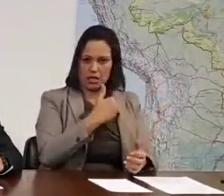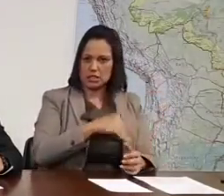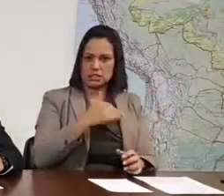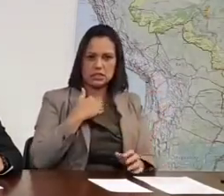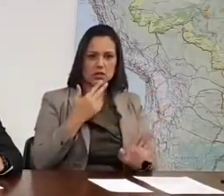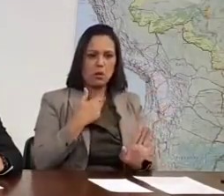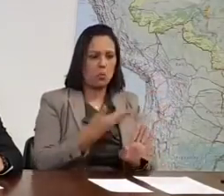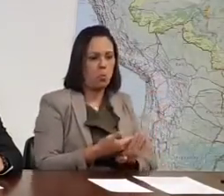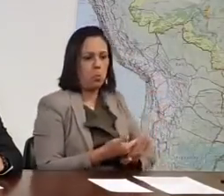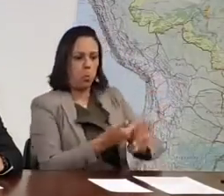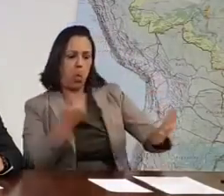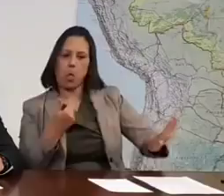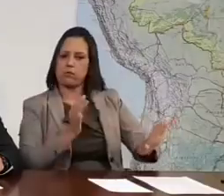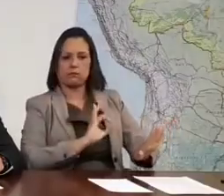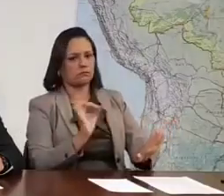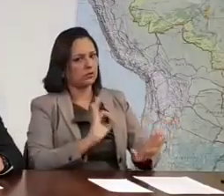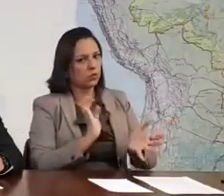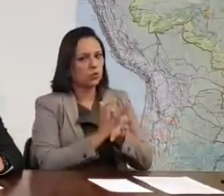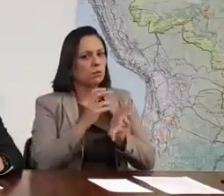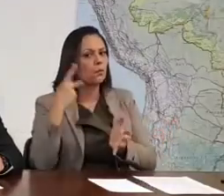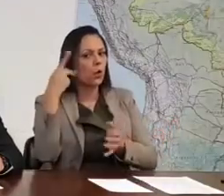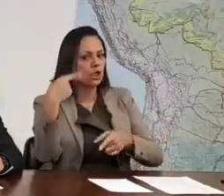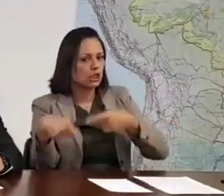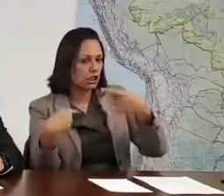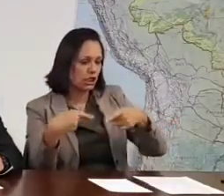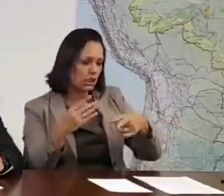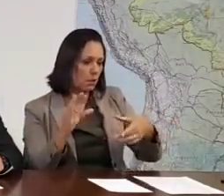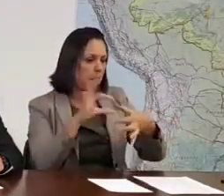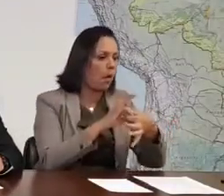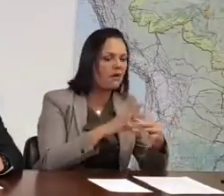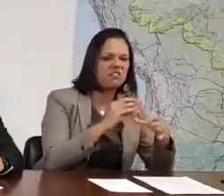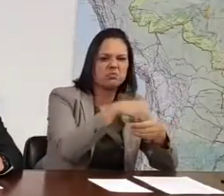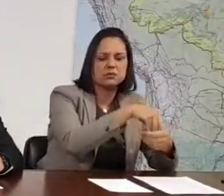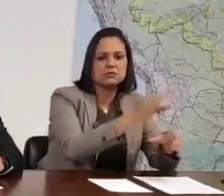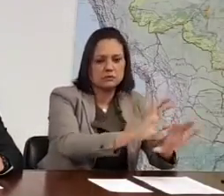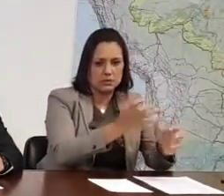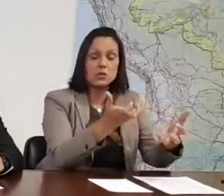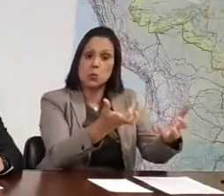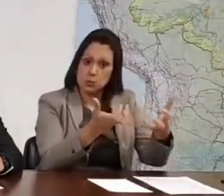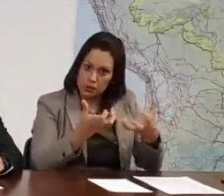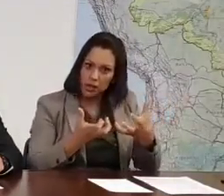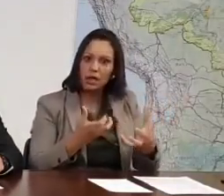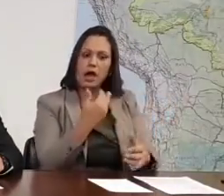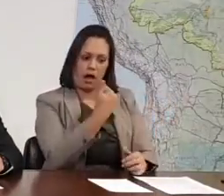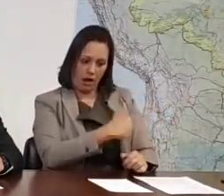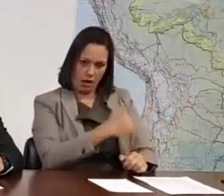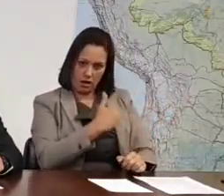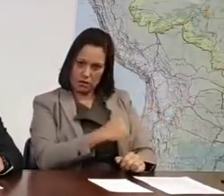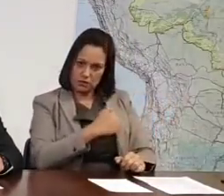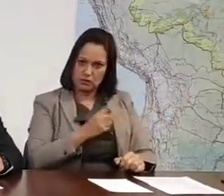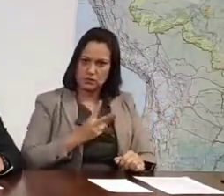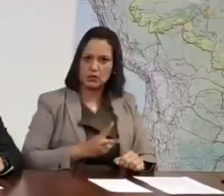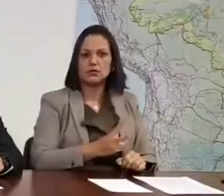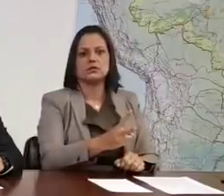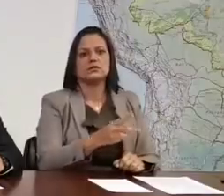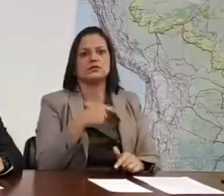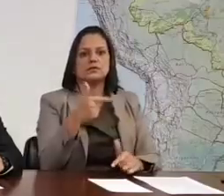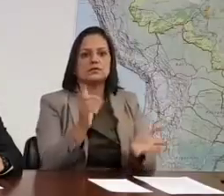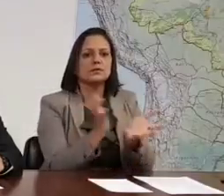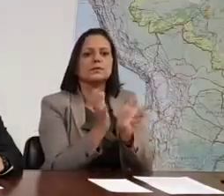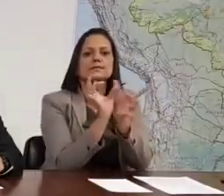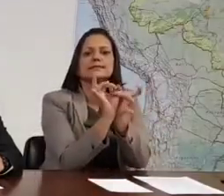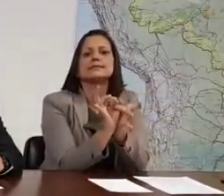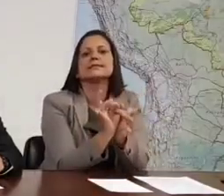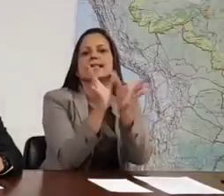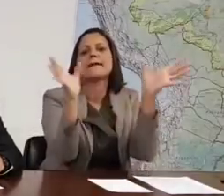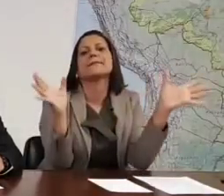nos imiscuir nas questões políticas de outros países, mas a gente gostaria sim que a Argentina continuasse o rumo da